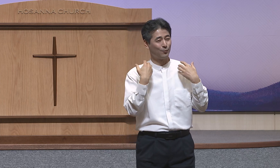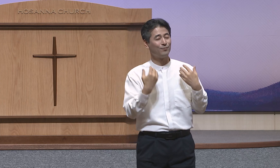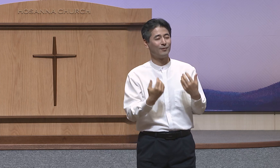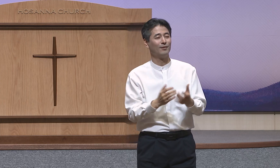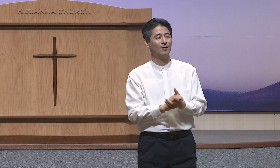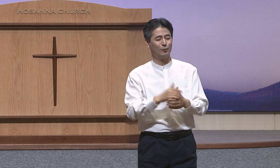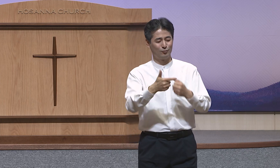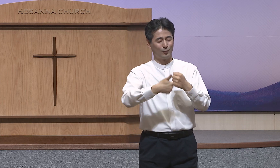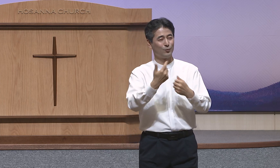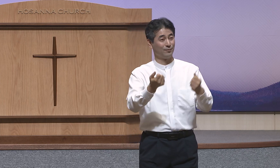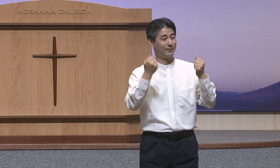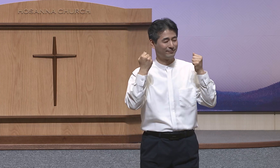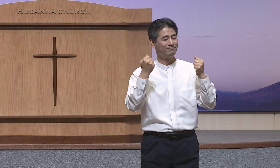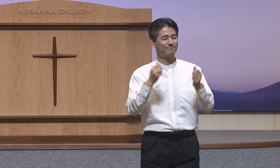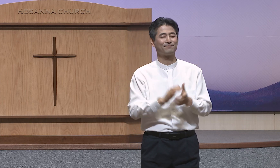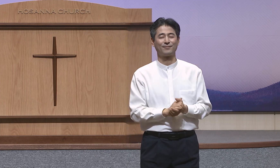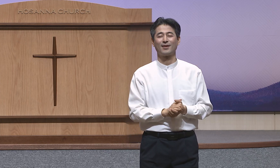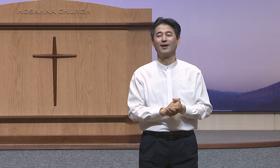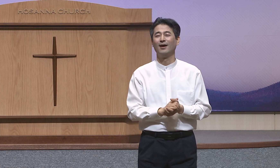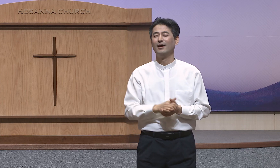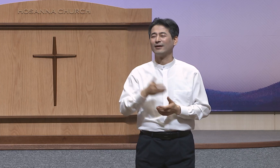일반학교, 초등학교를 졸업했고